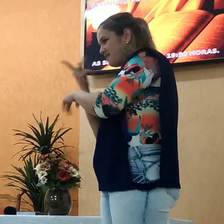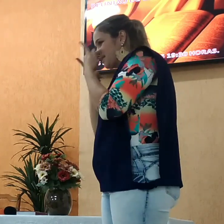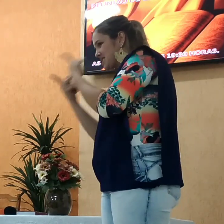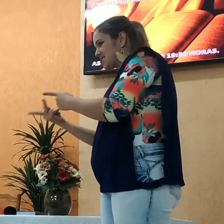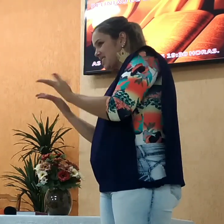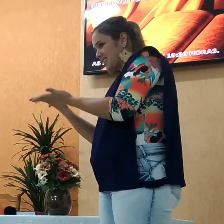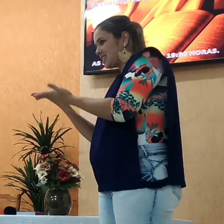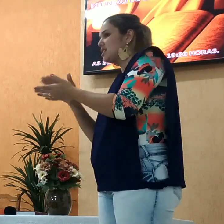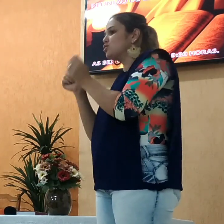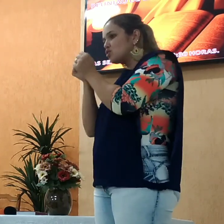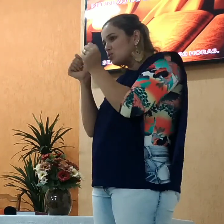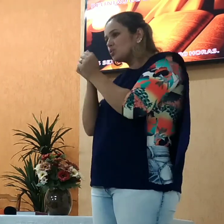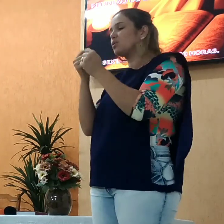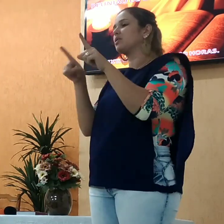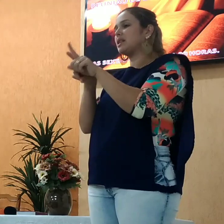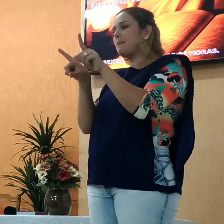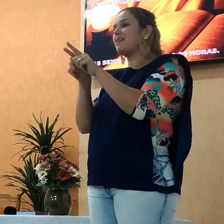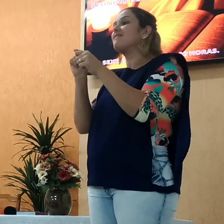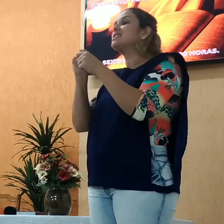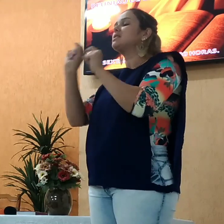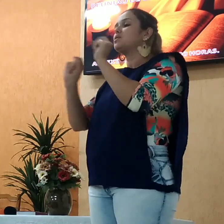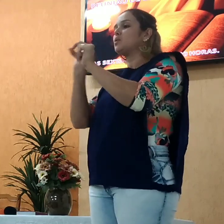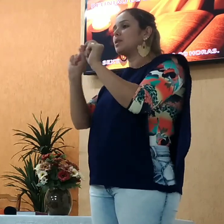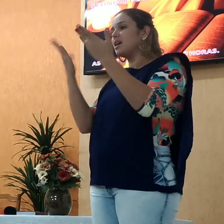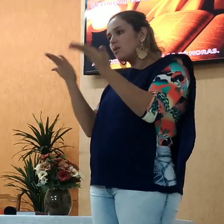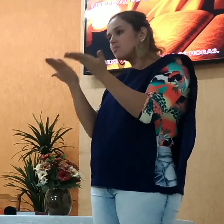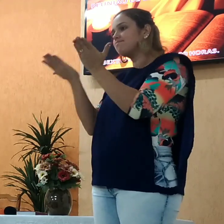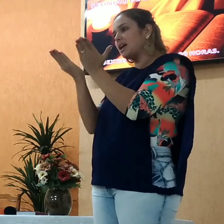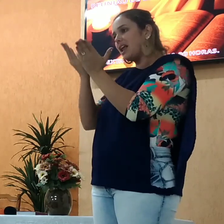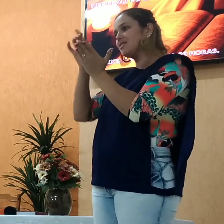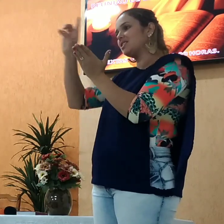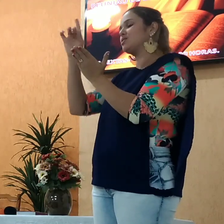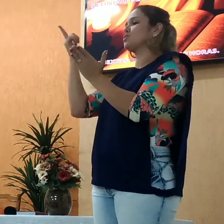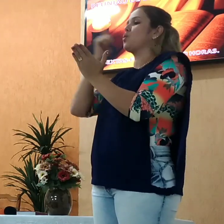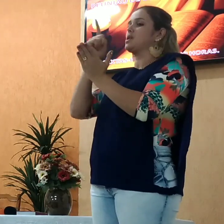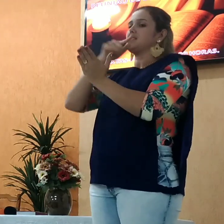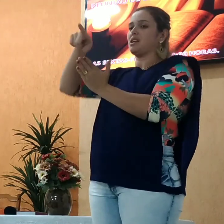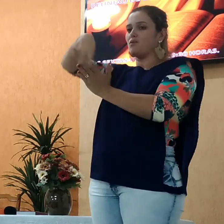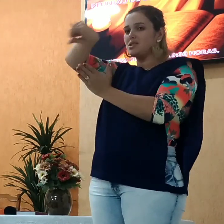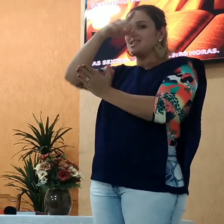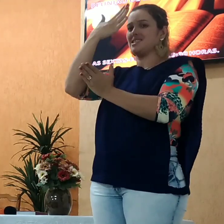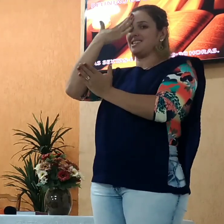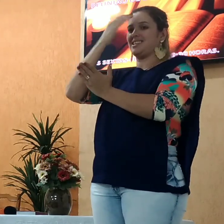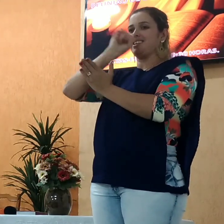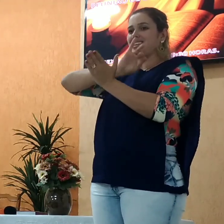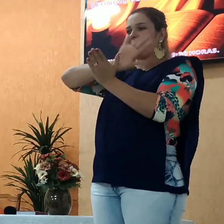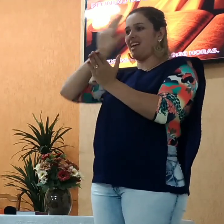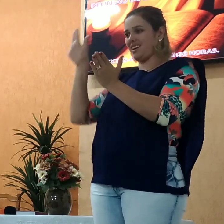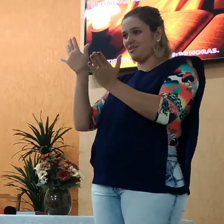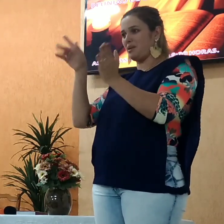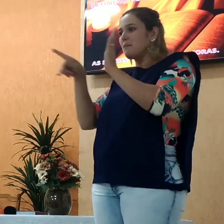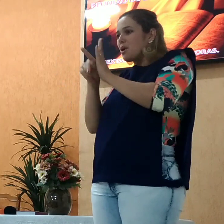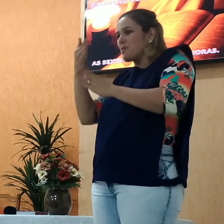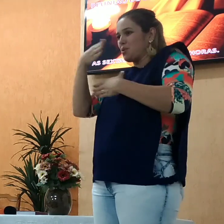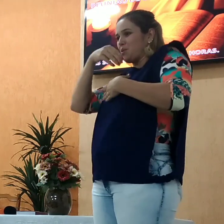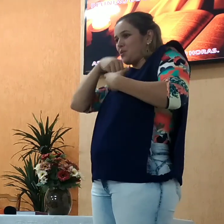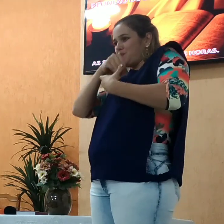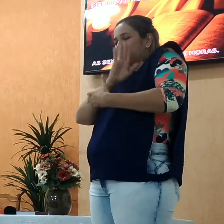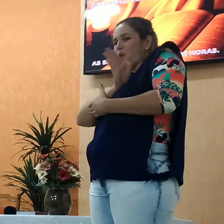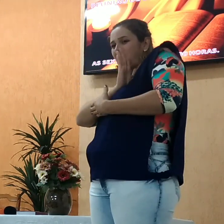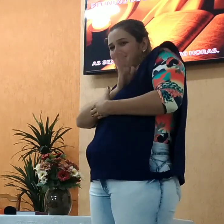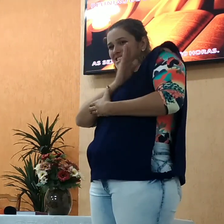juntamente conosco, fazendo com que essa palavra de Deus possa estar alcançando o coração de vocês